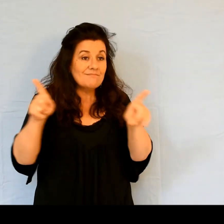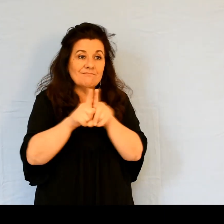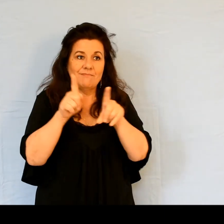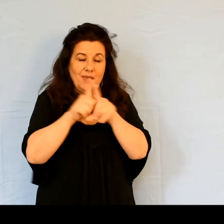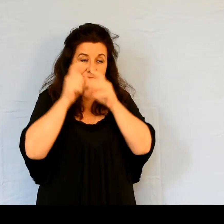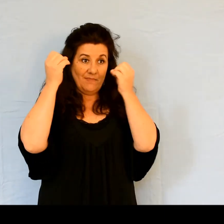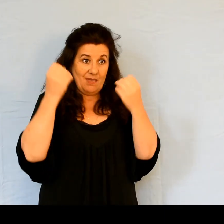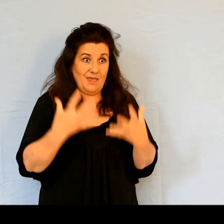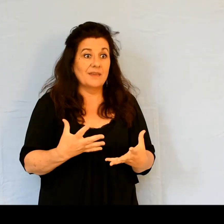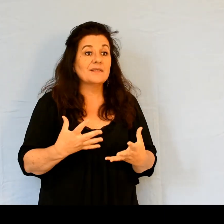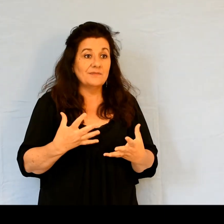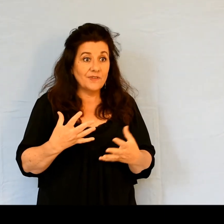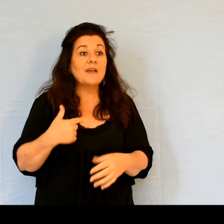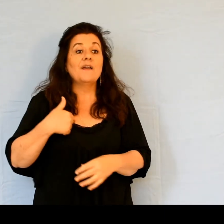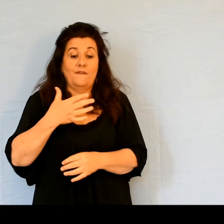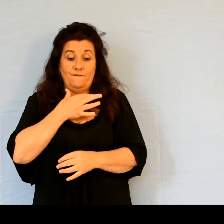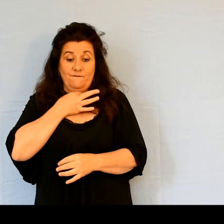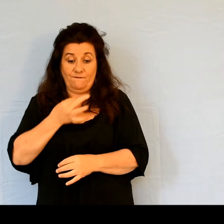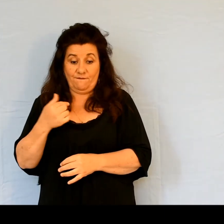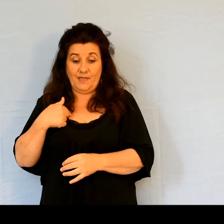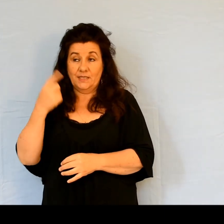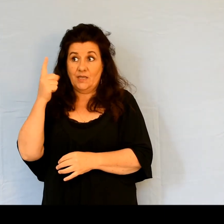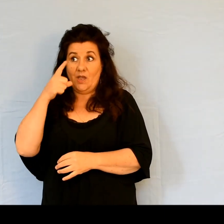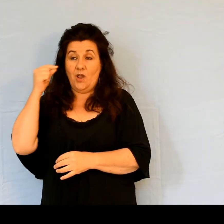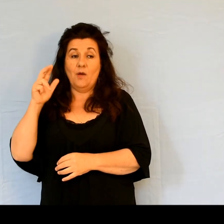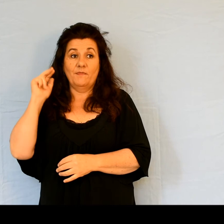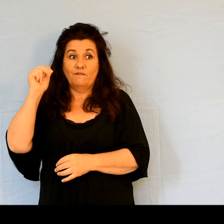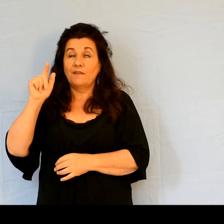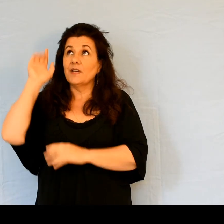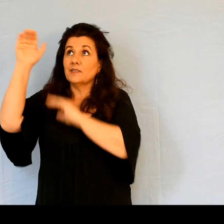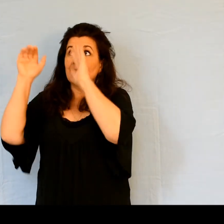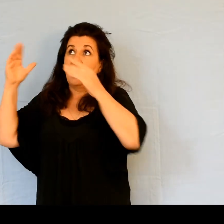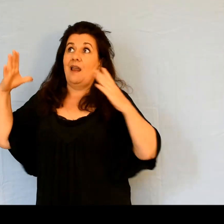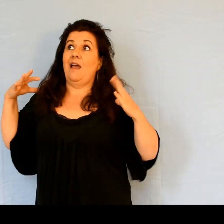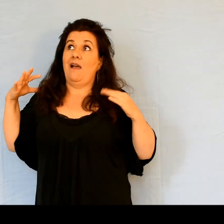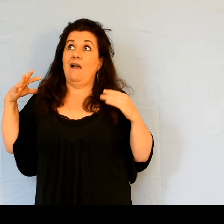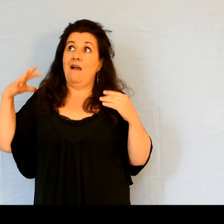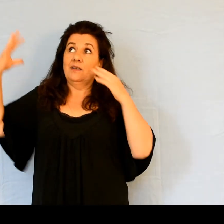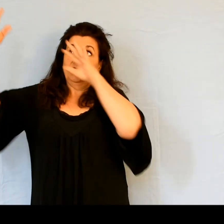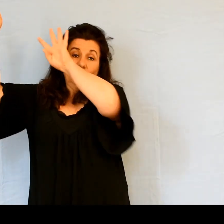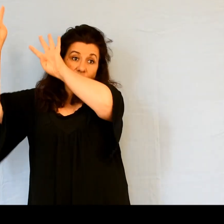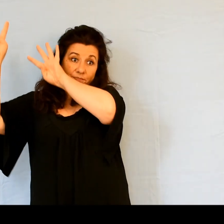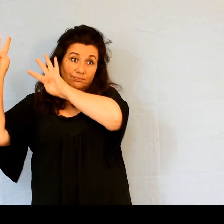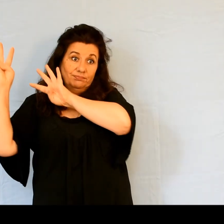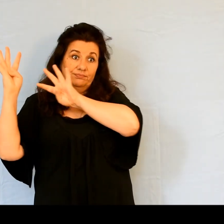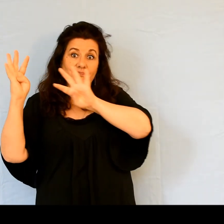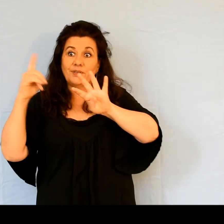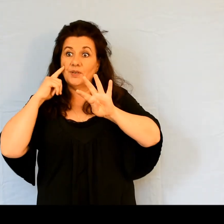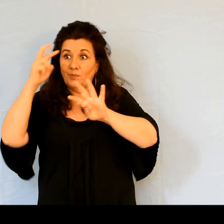enverra ses anges, et ils enlèveront de son royaume toutes les causes de